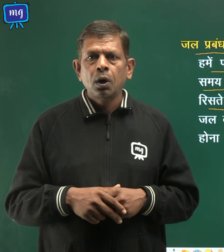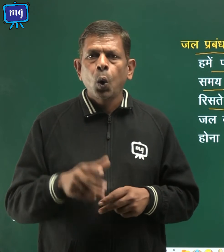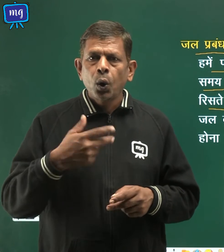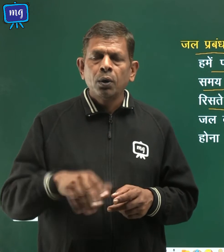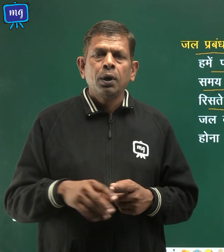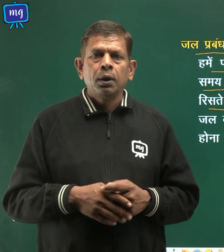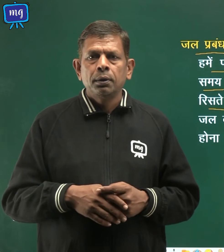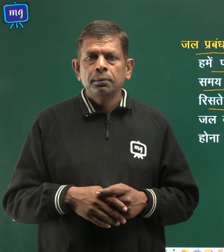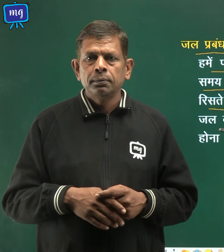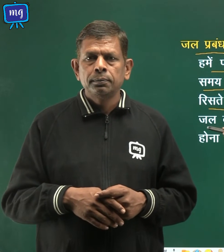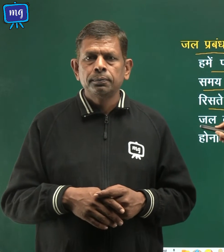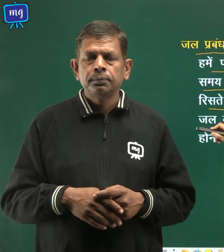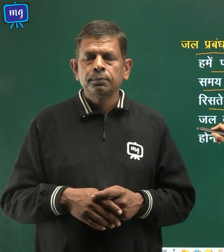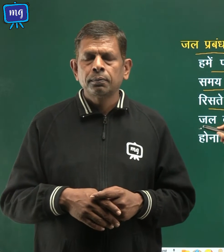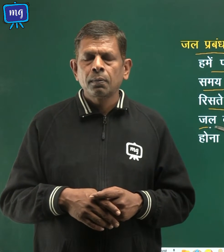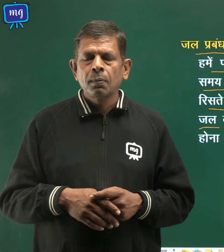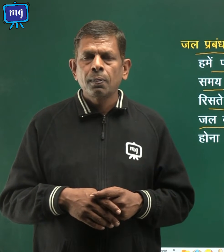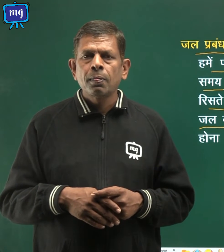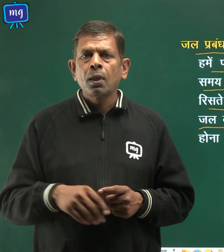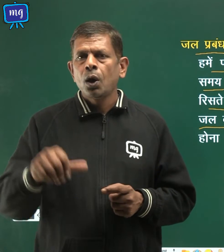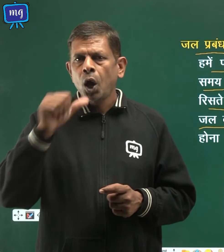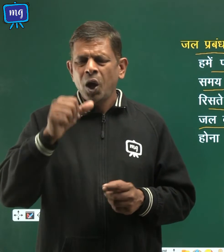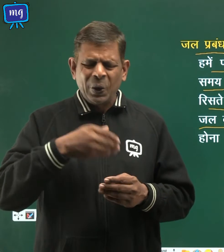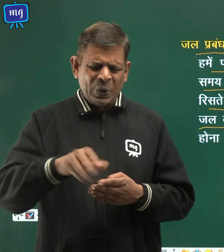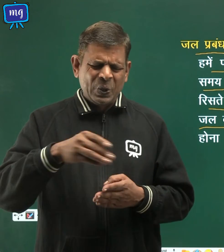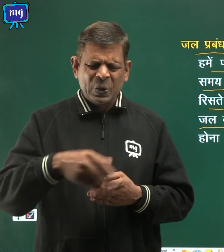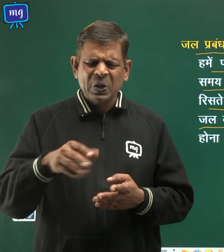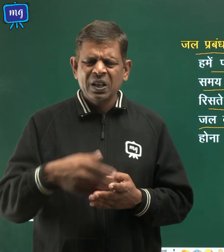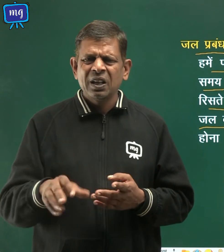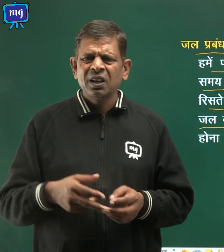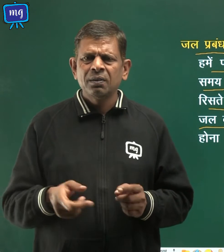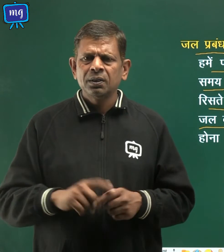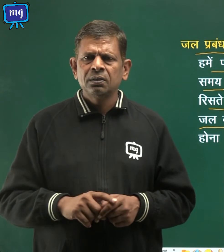होने वाले जल की बर्बादी के प्रति